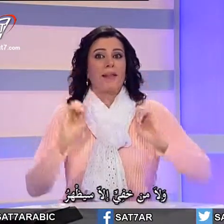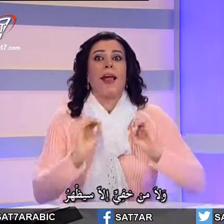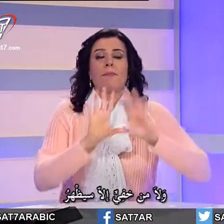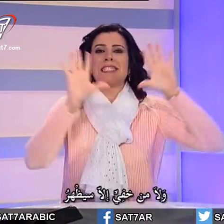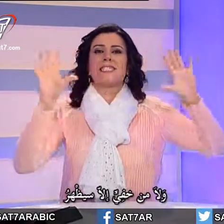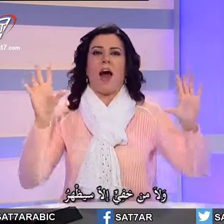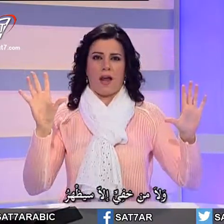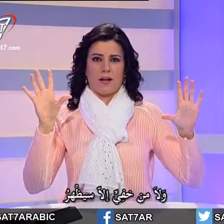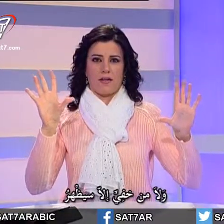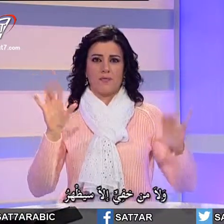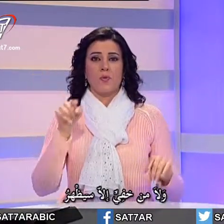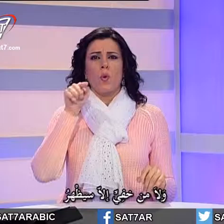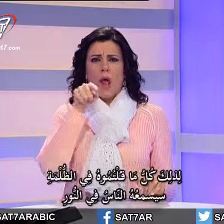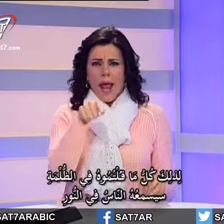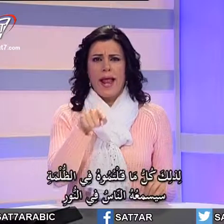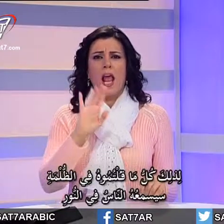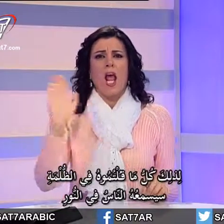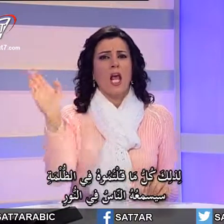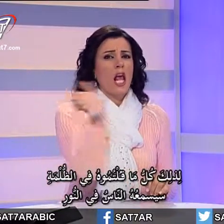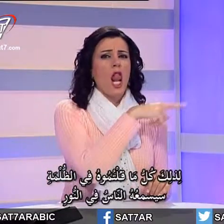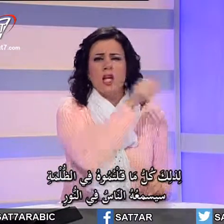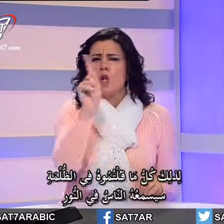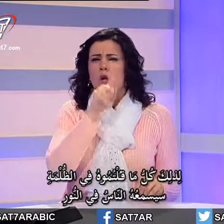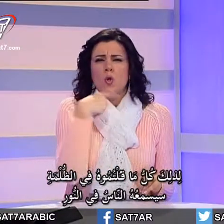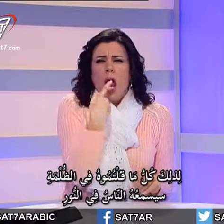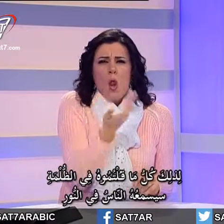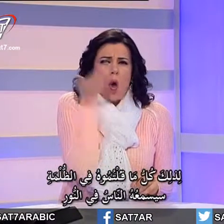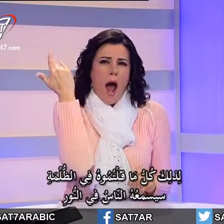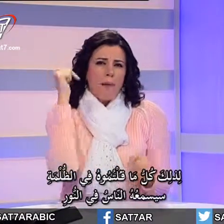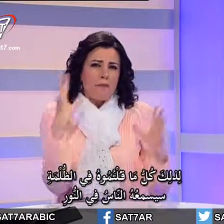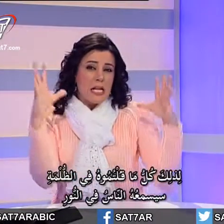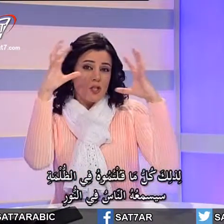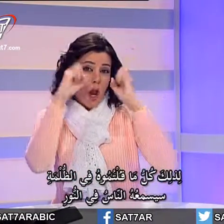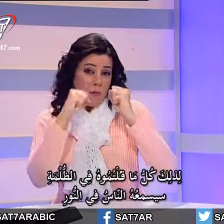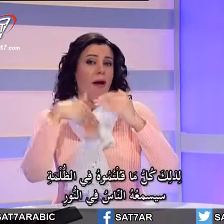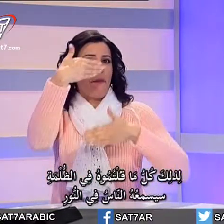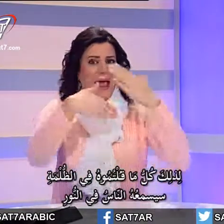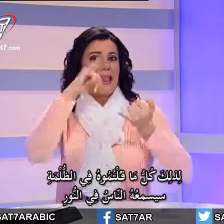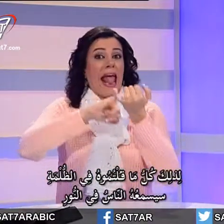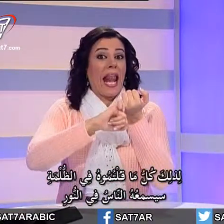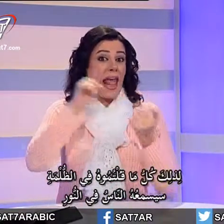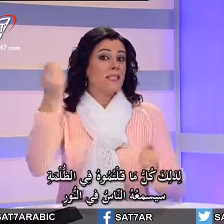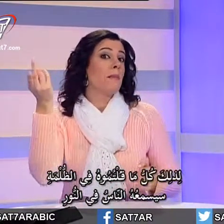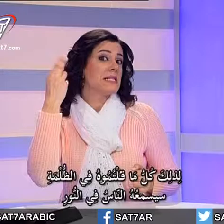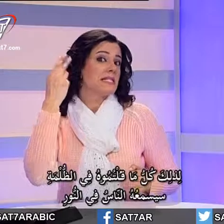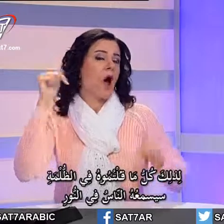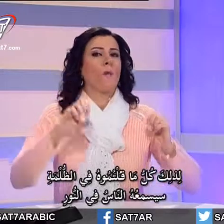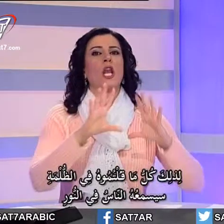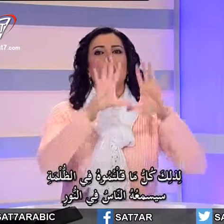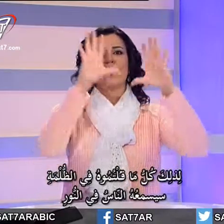إلا سيظهر. لذلك كل ما قلتموه في الظلمة سيسمعه الناس في